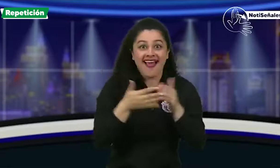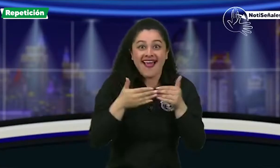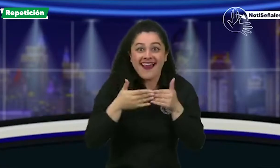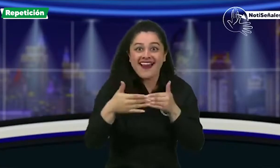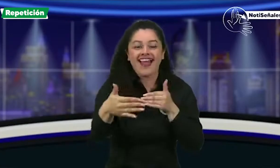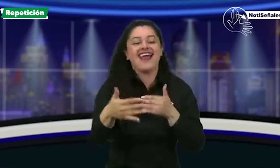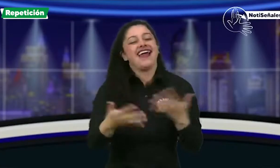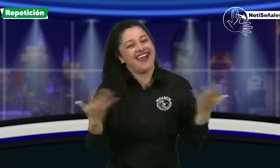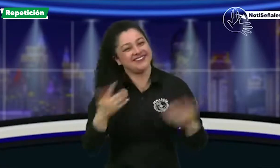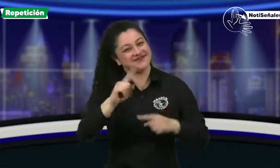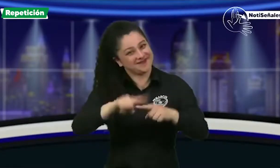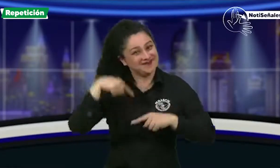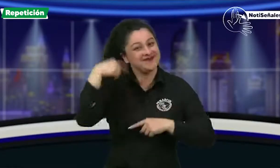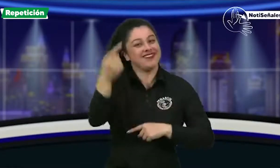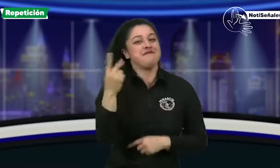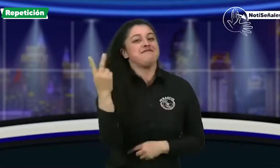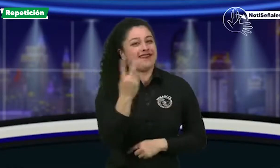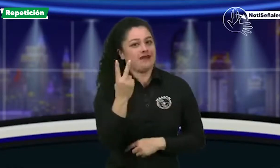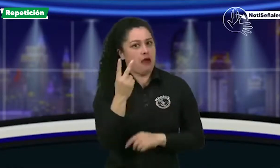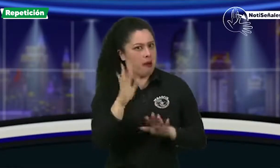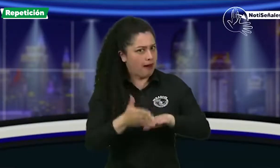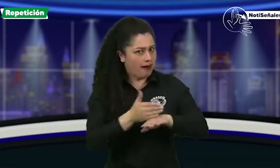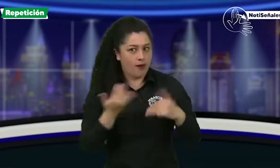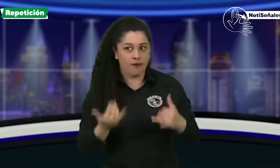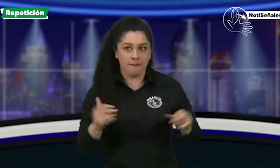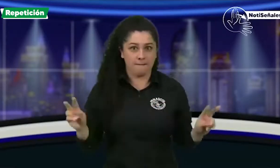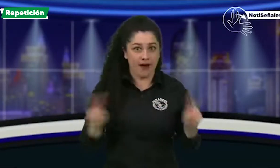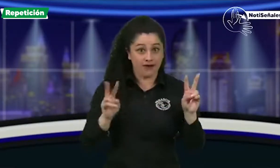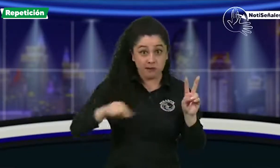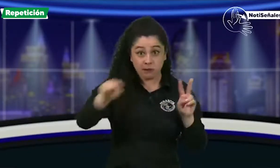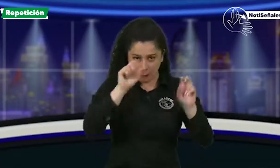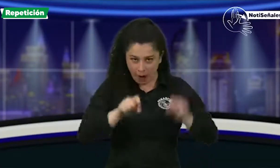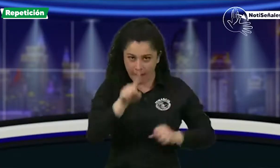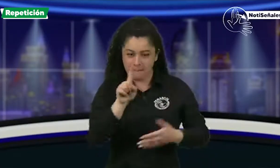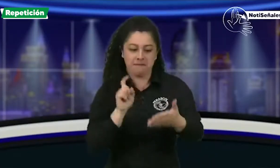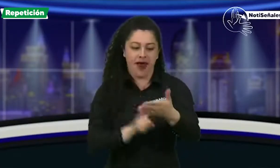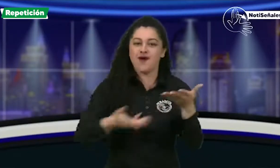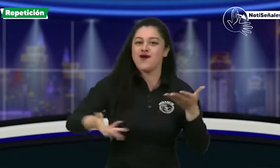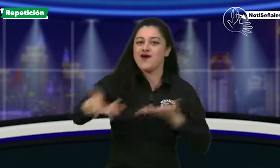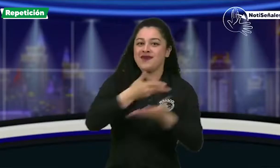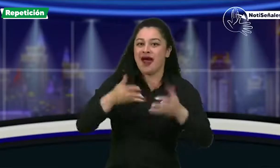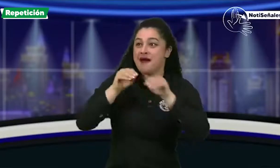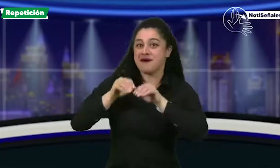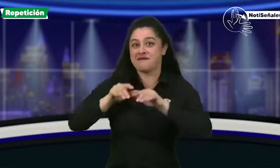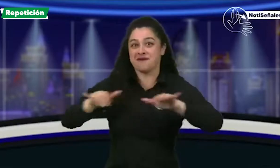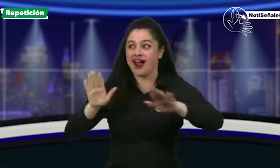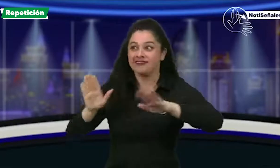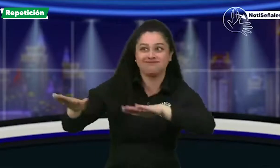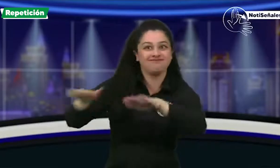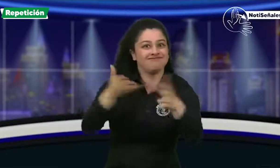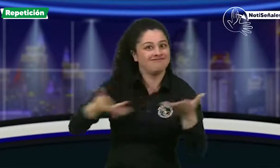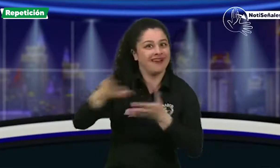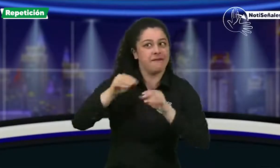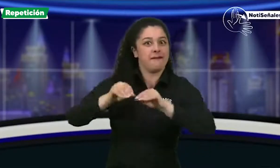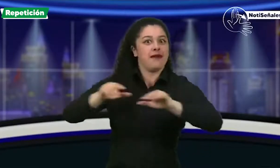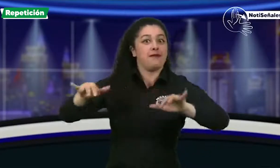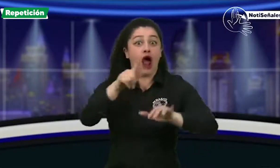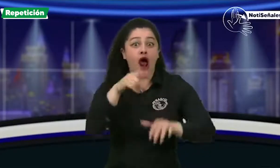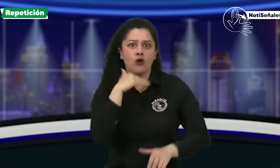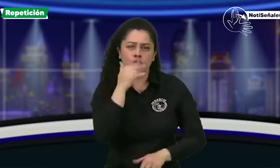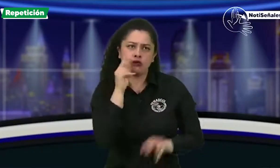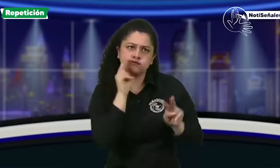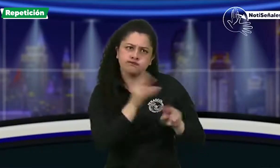interesados Aquí en Noticias Señales Pues nos vemos El próximo viernes Este Esta emisión Ustedes la pueden